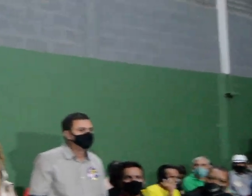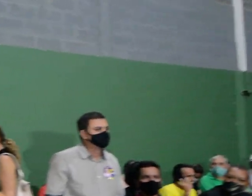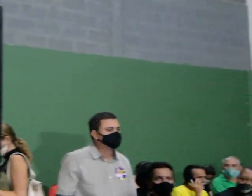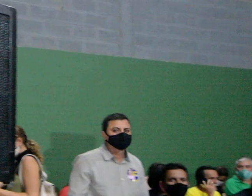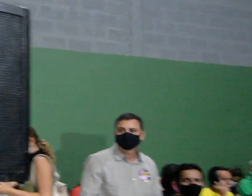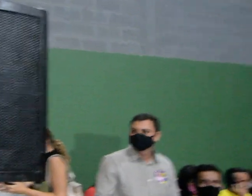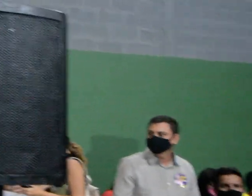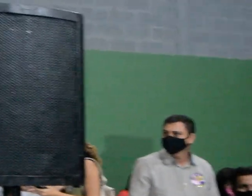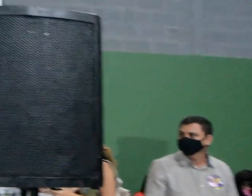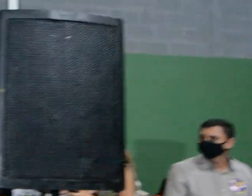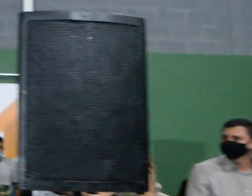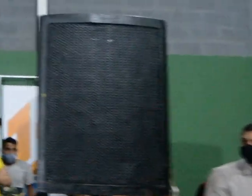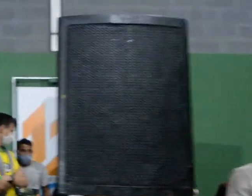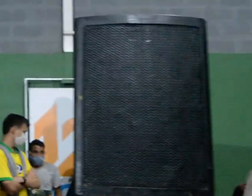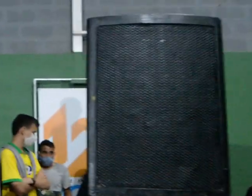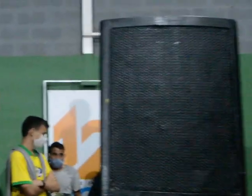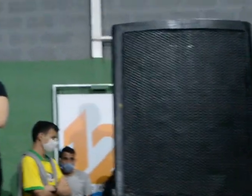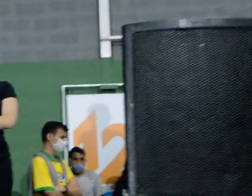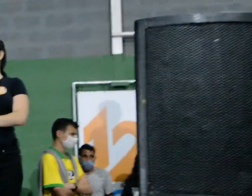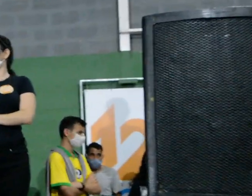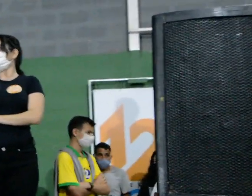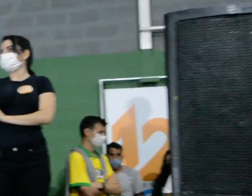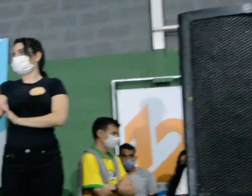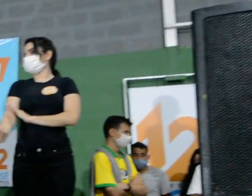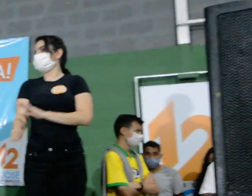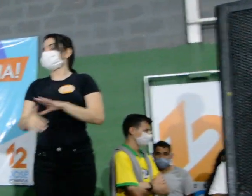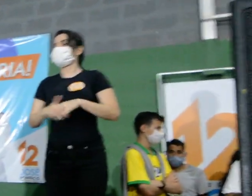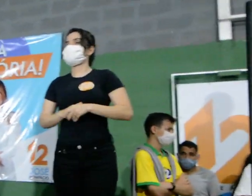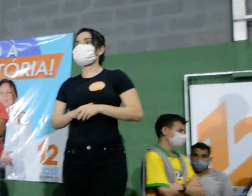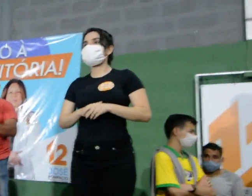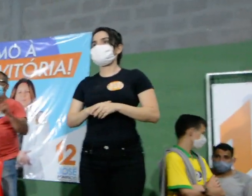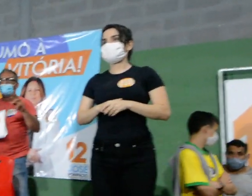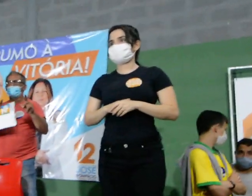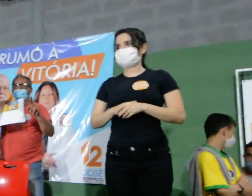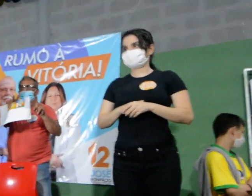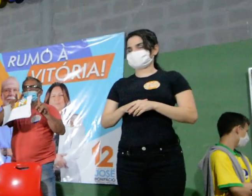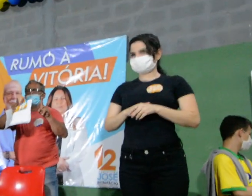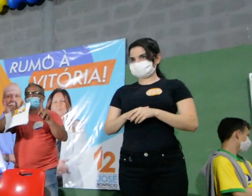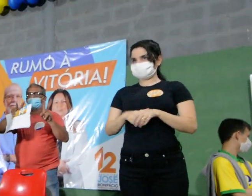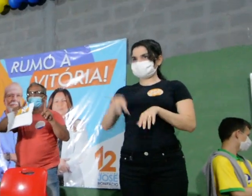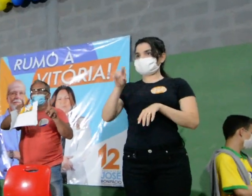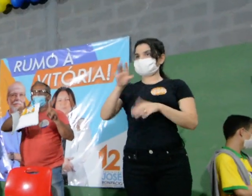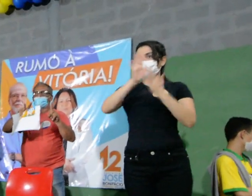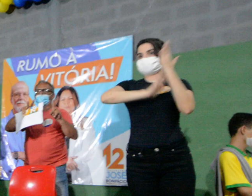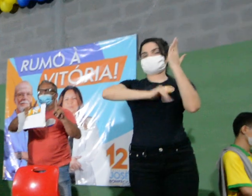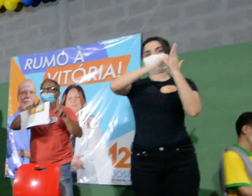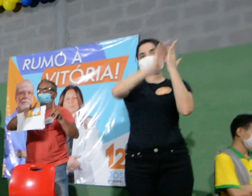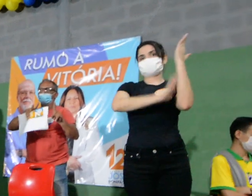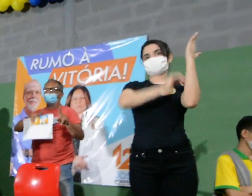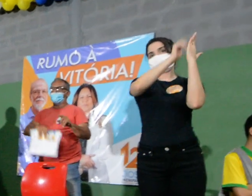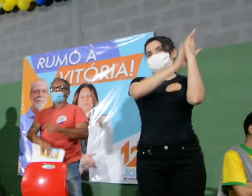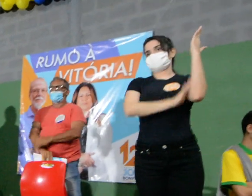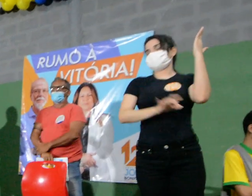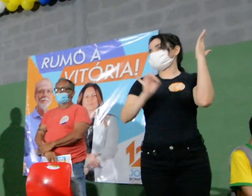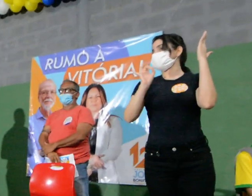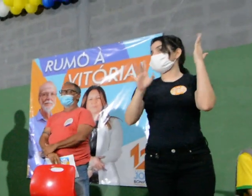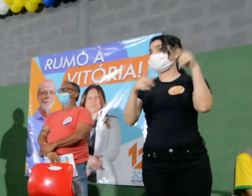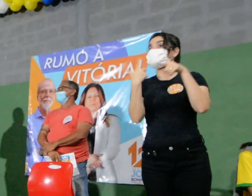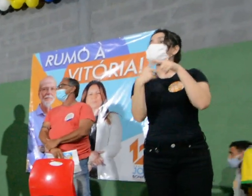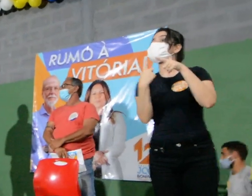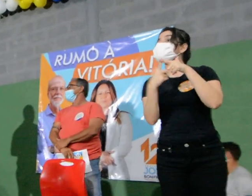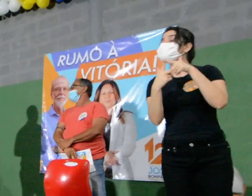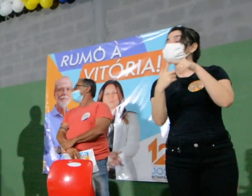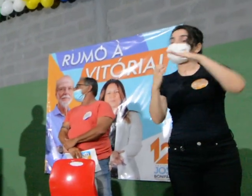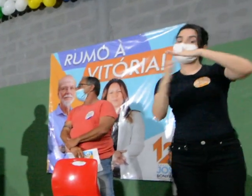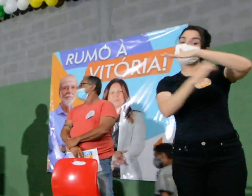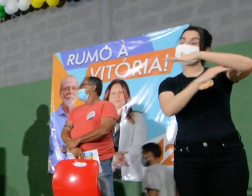Depois dele, não teve mais. O que teve foi apenas pintura, porque estrutura